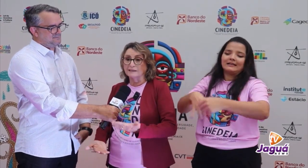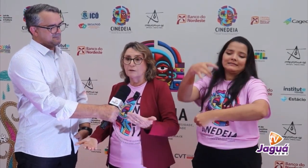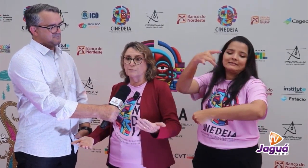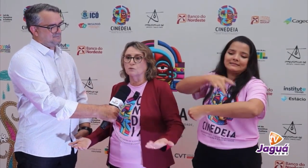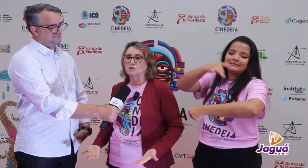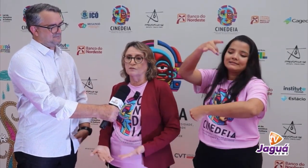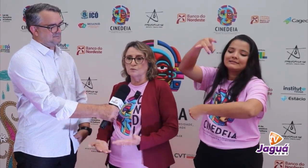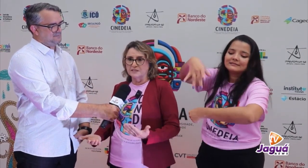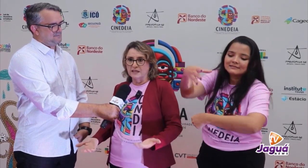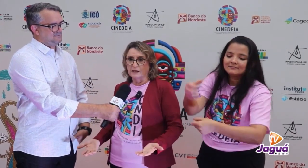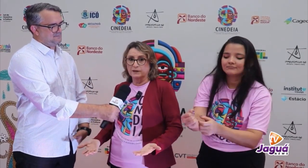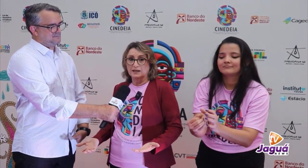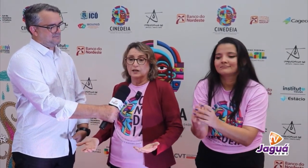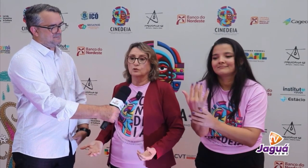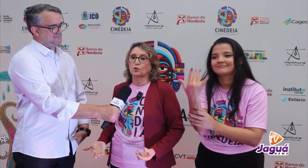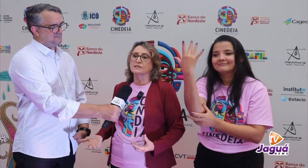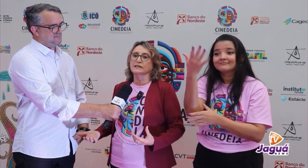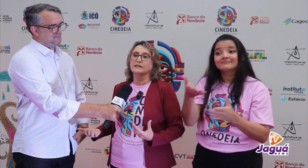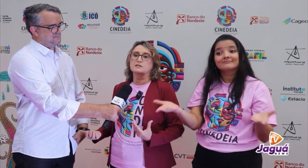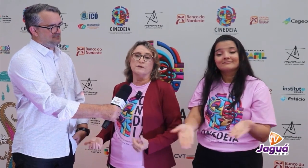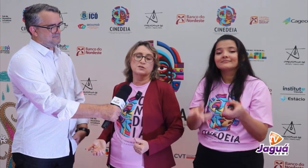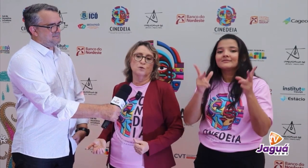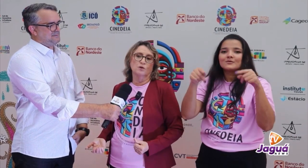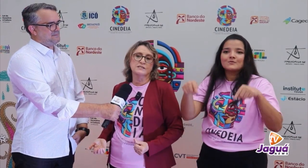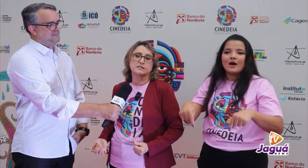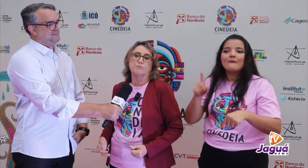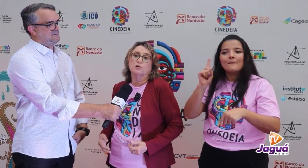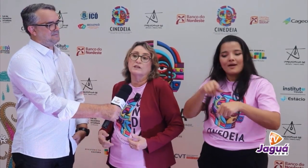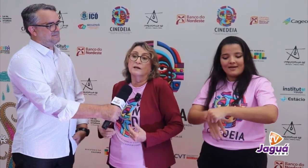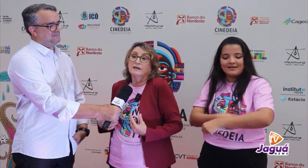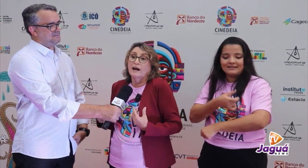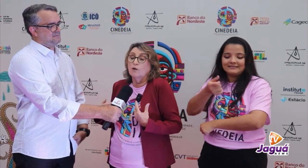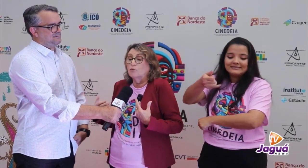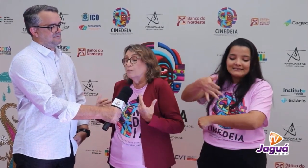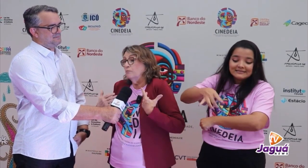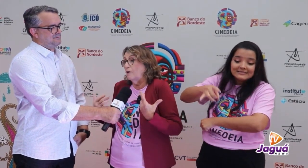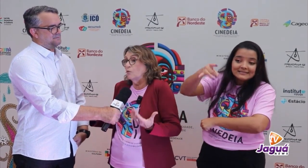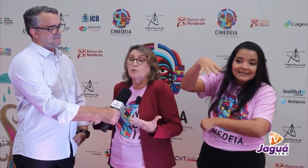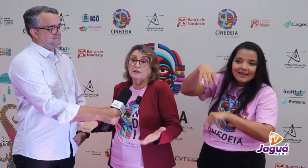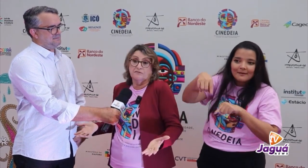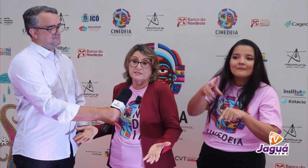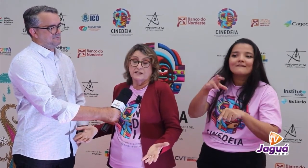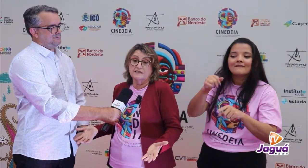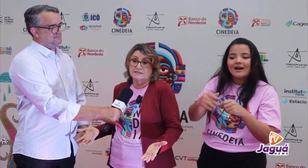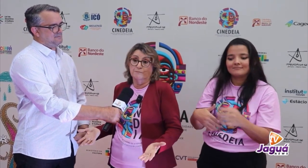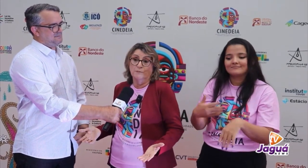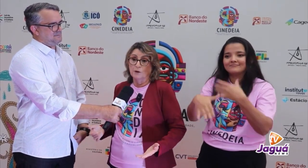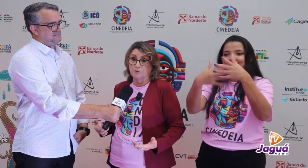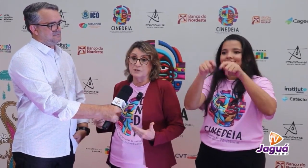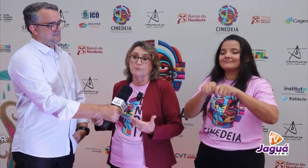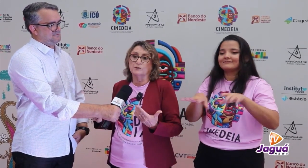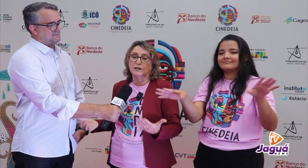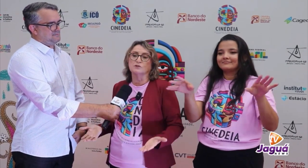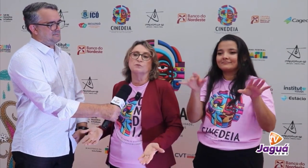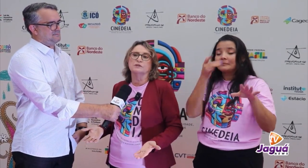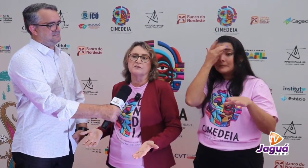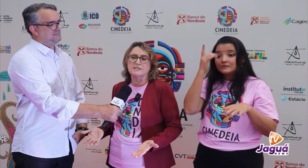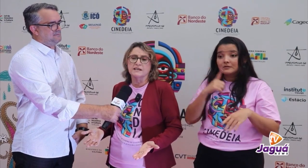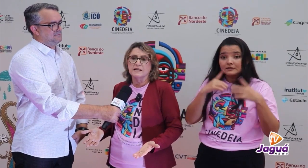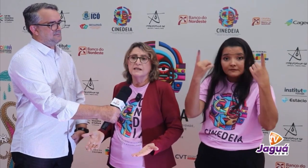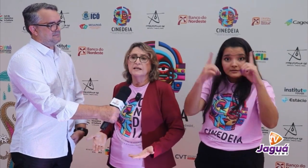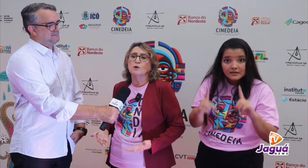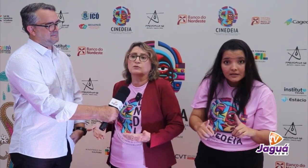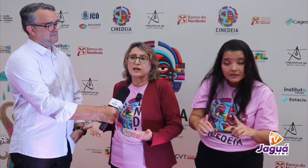dentro de uma cadeia produtiva do cinema todas aquelas pessoas que, por ter alguma deficiência, por ser portador de